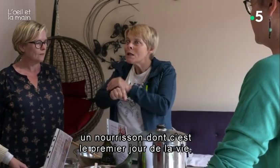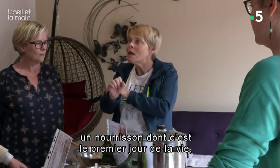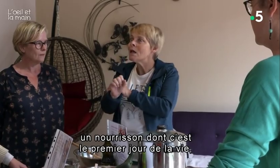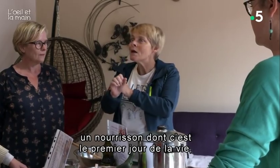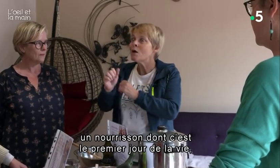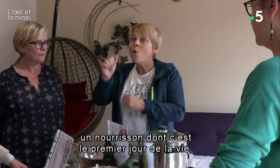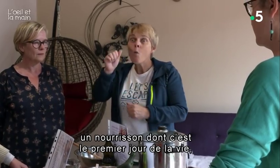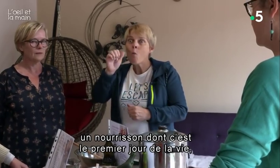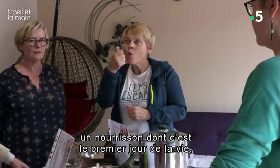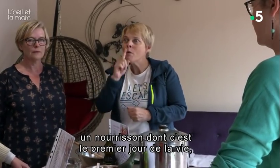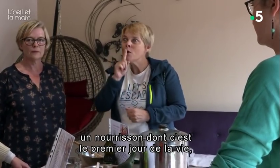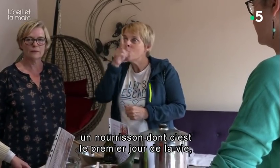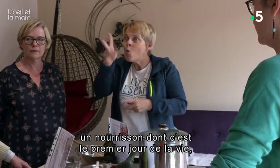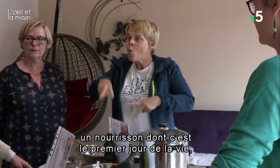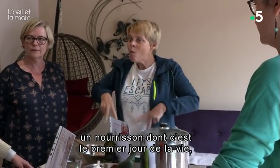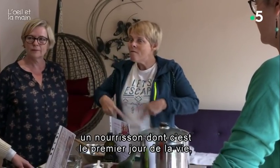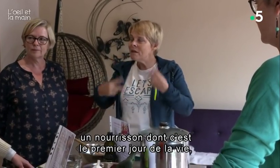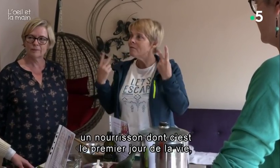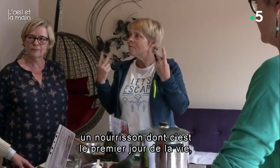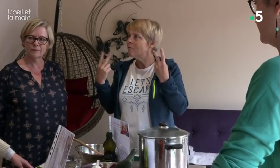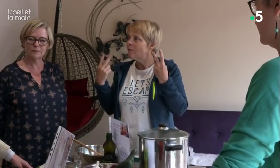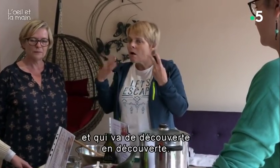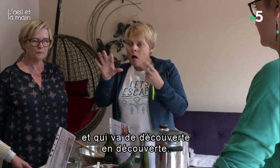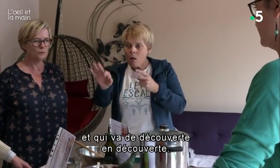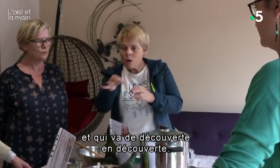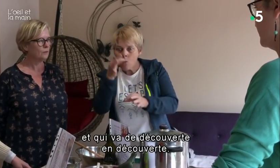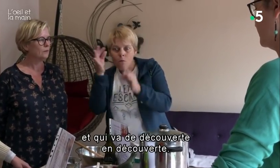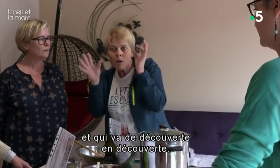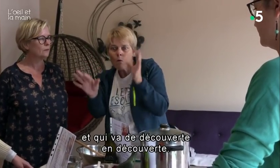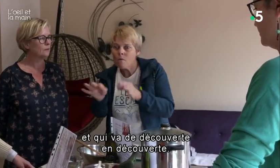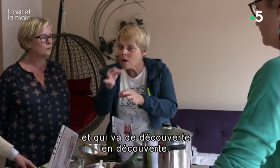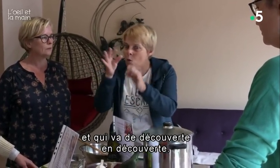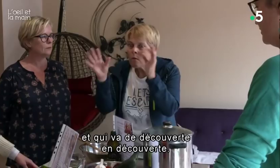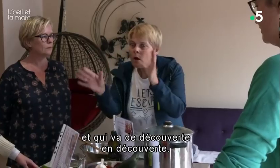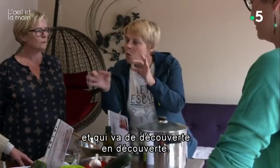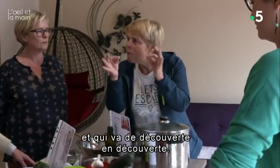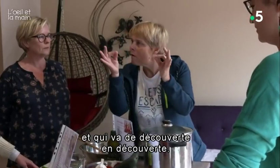Un nourrisson dont c'est le premier jour de la vie et qui va de découverte en découverte.